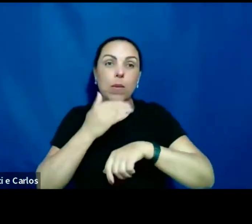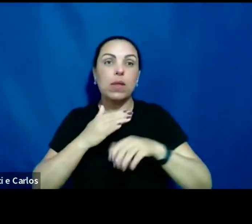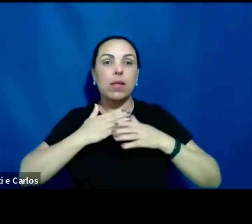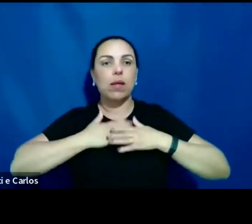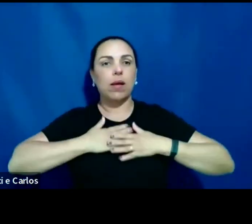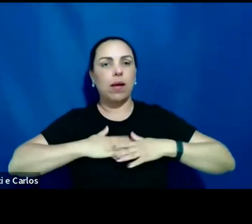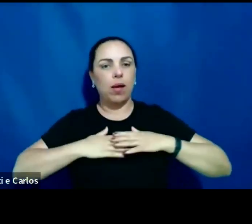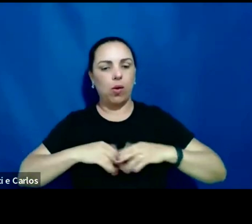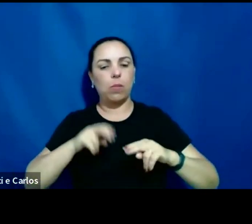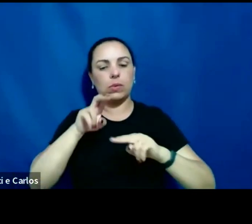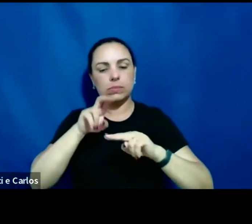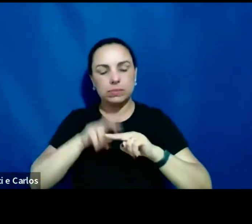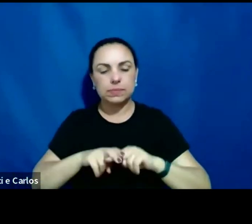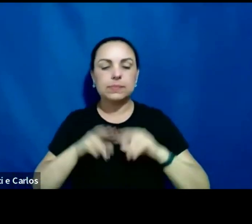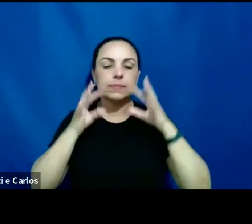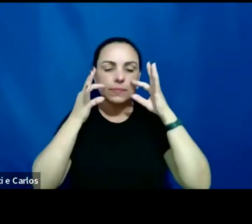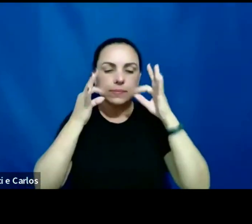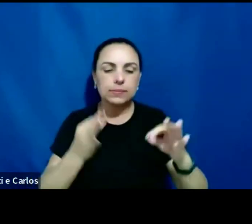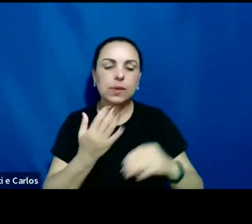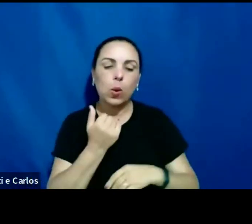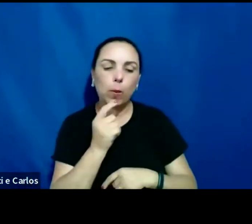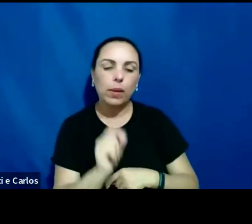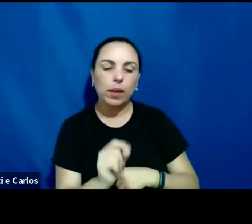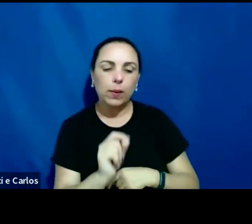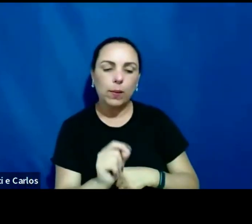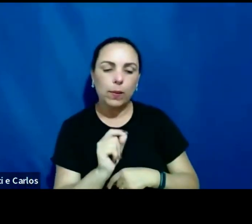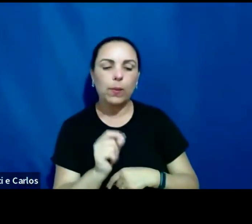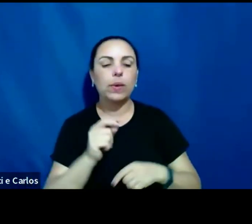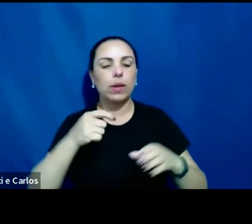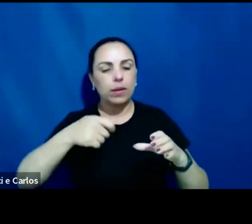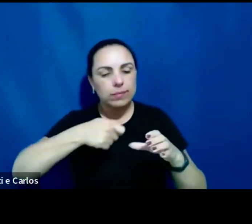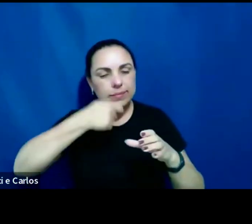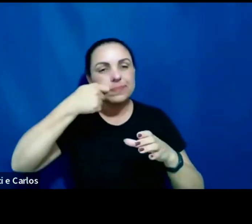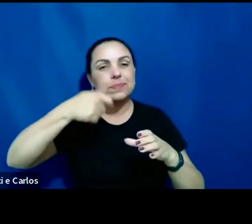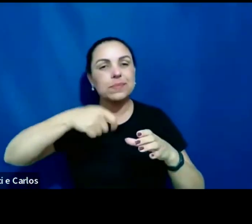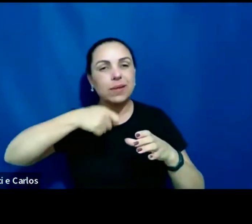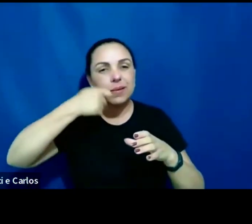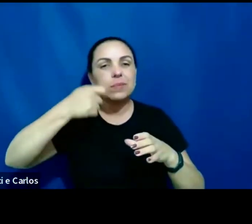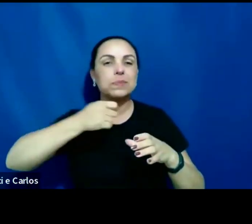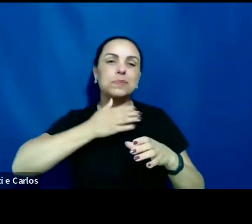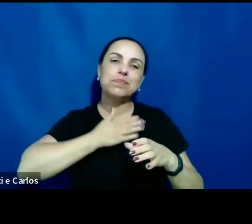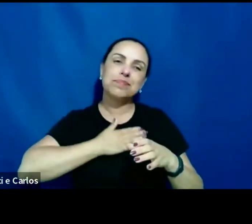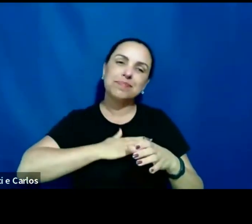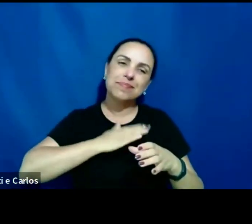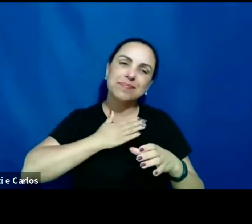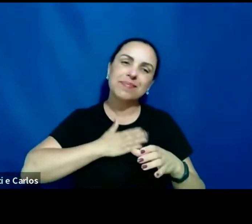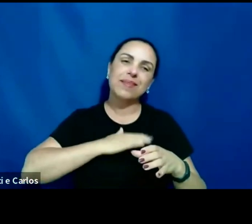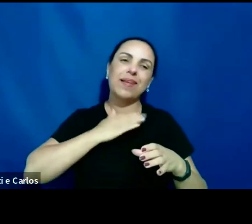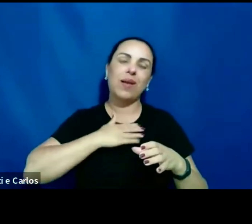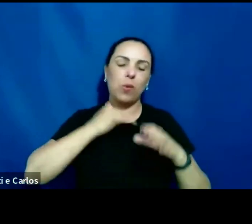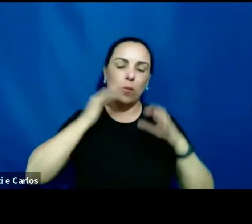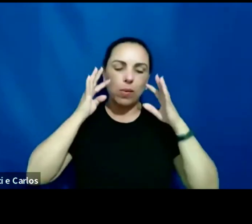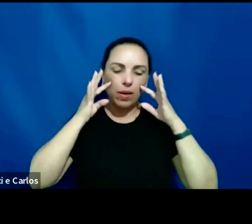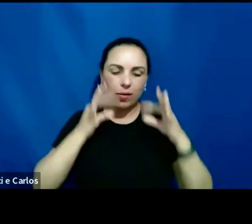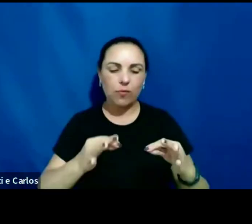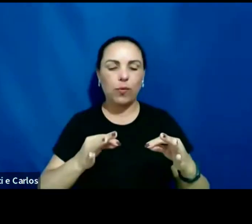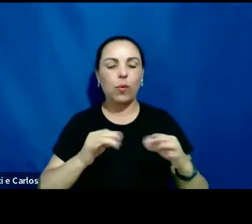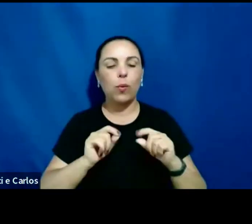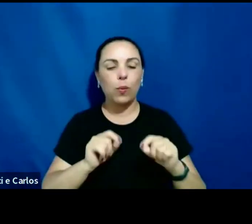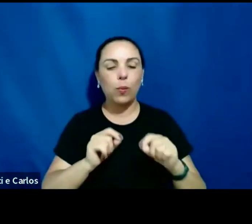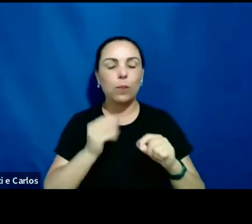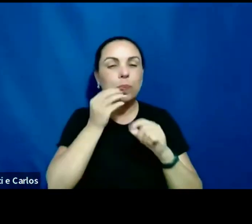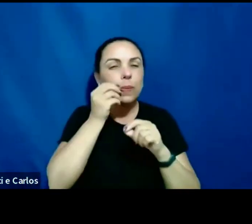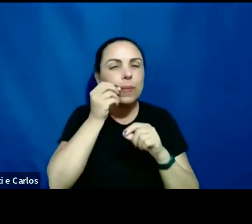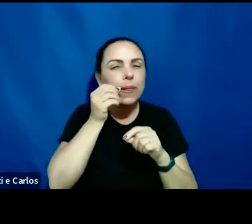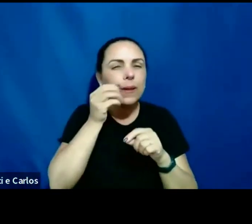recomenda, que boa parte da população hoje tá melhorando, mas ainda precisa melhorar mais. Atividade